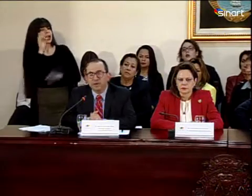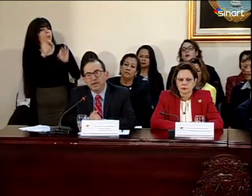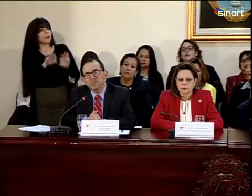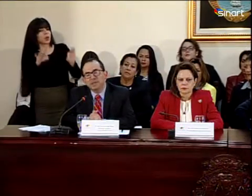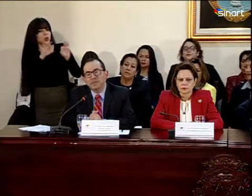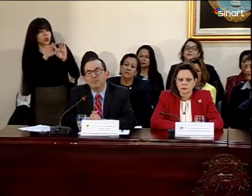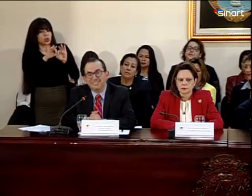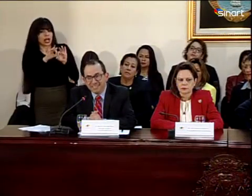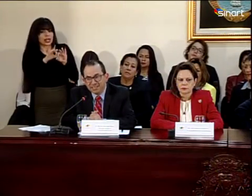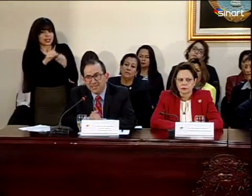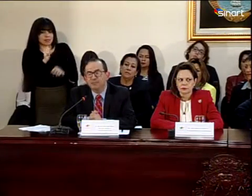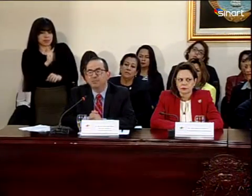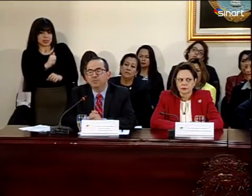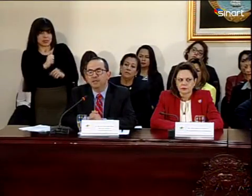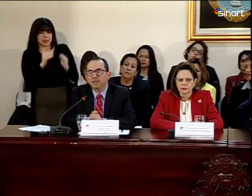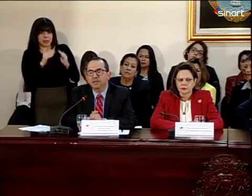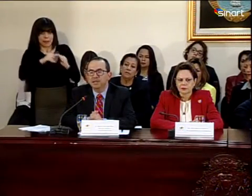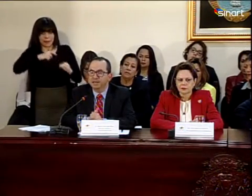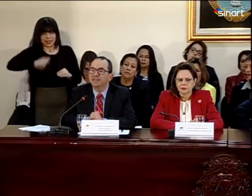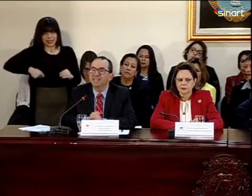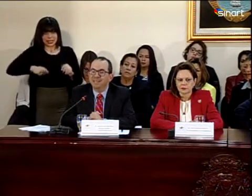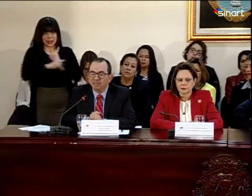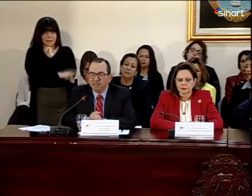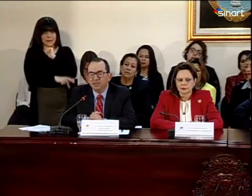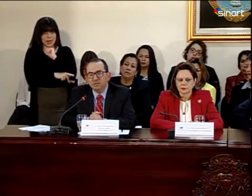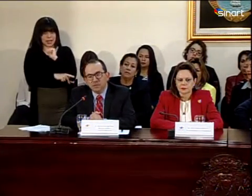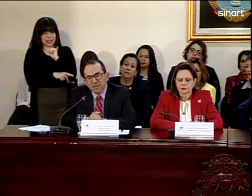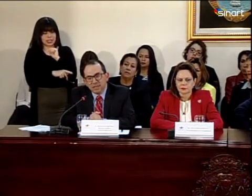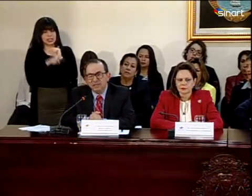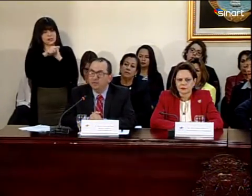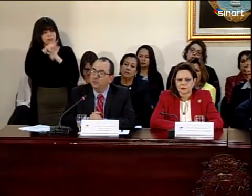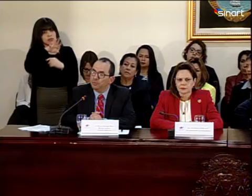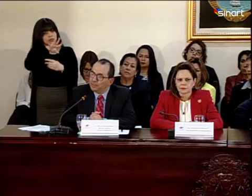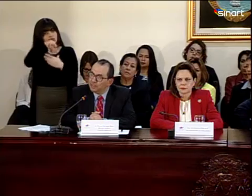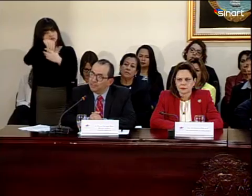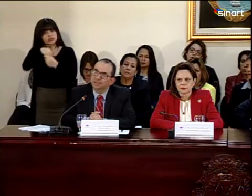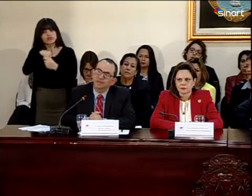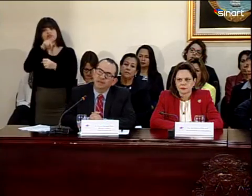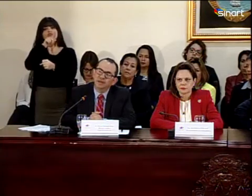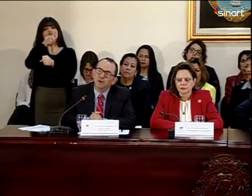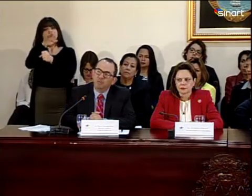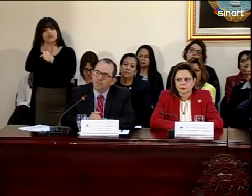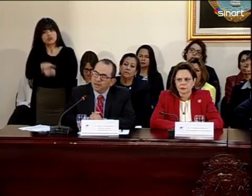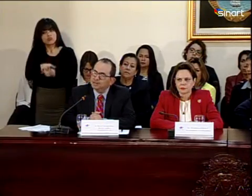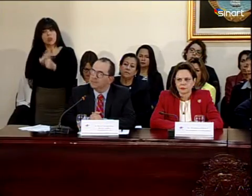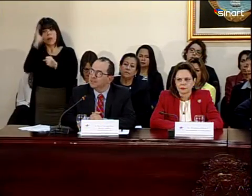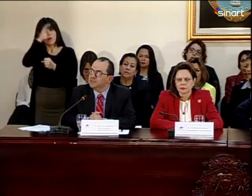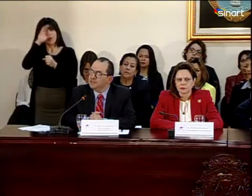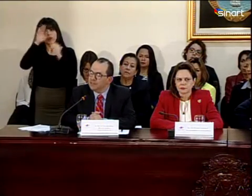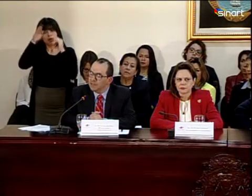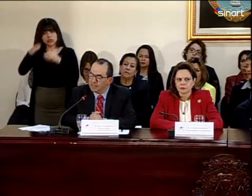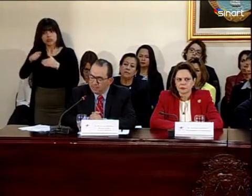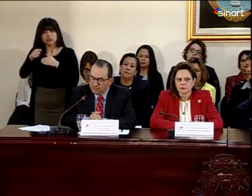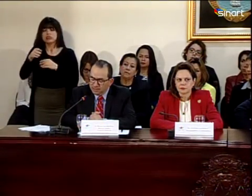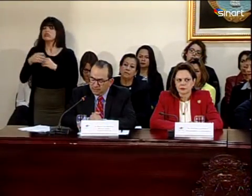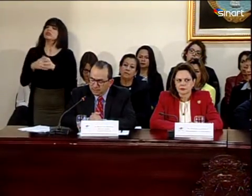que fuera la Presidencia de la República quien directamente involucrada y comprometida en cumplir la sentencia